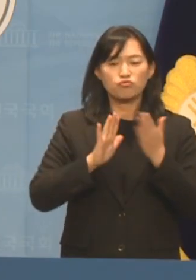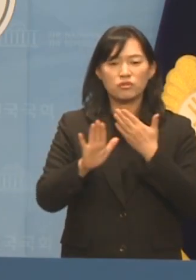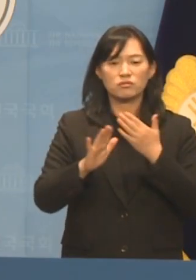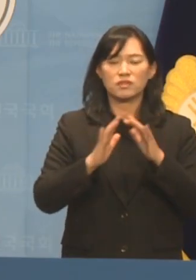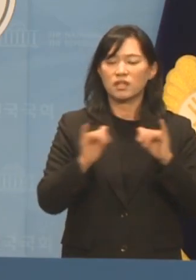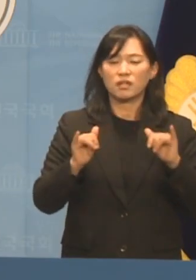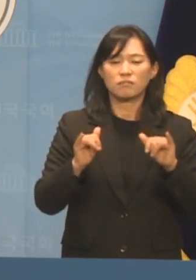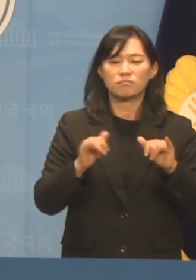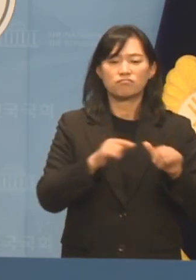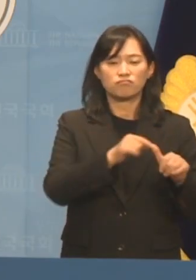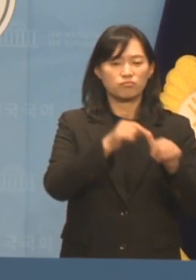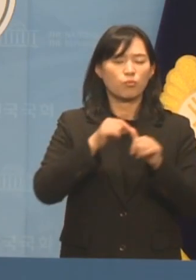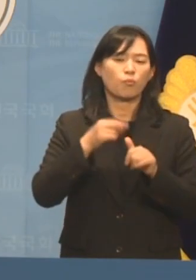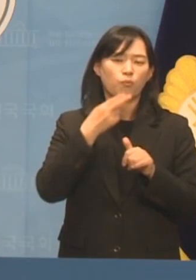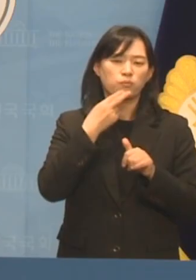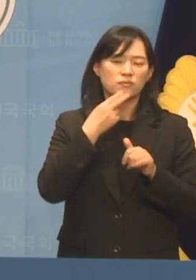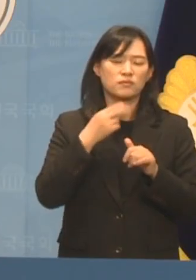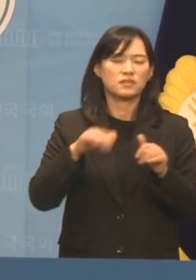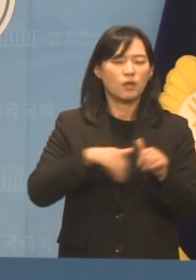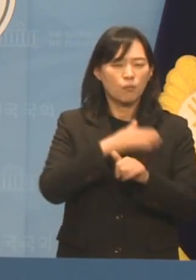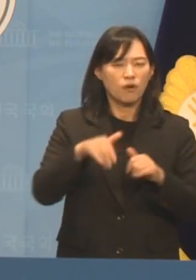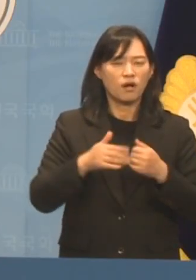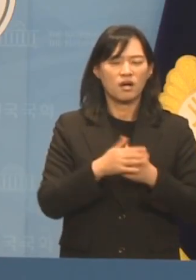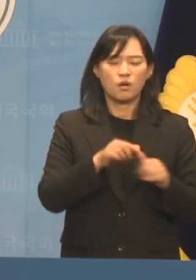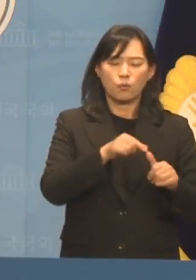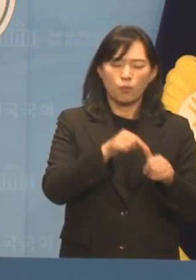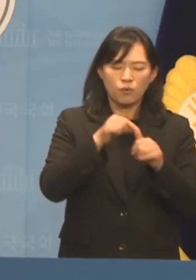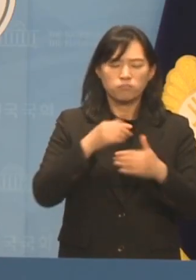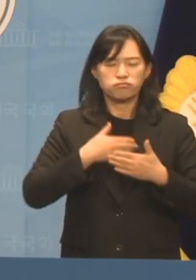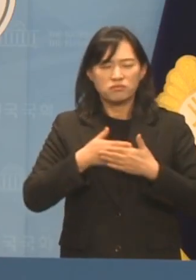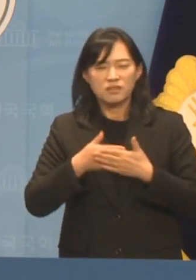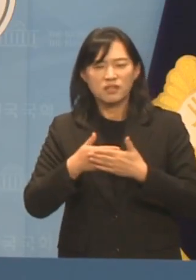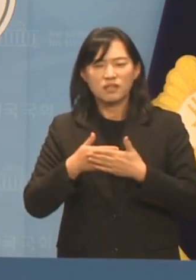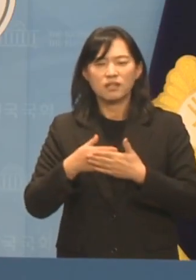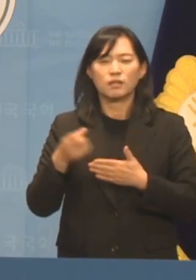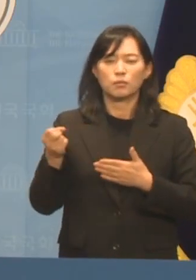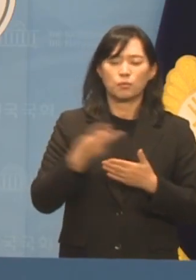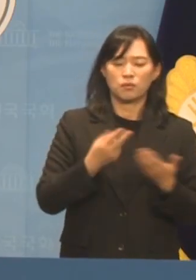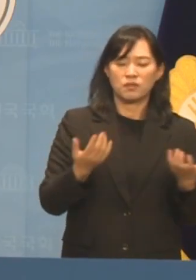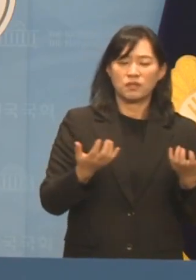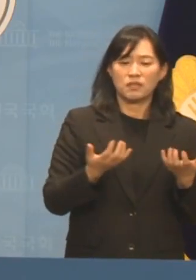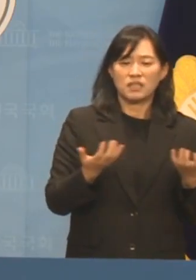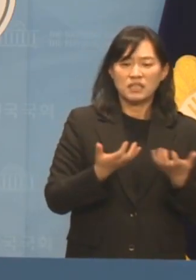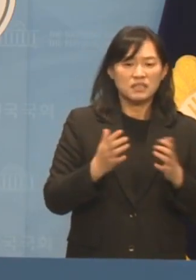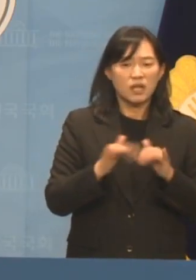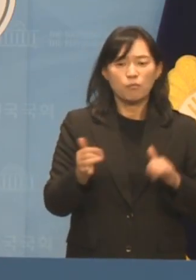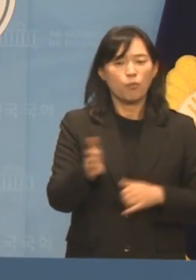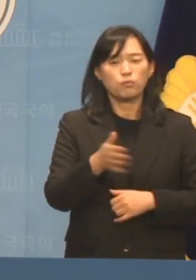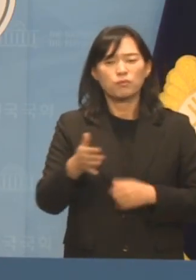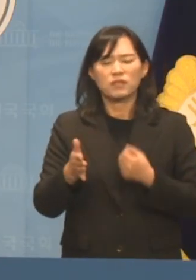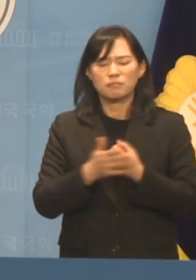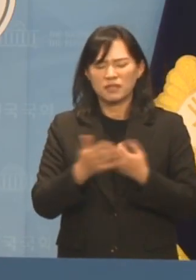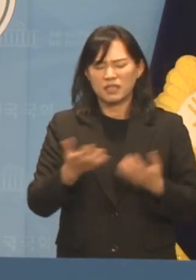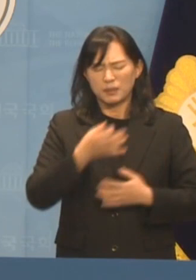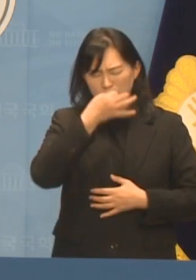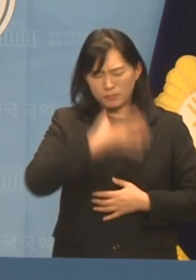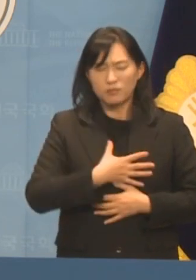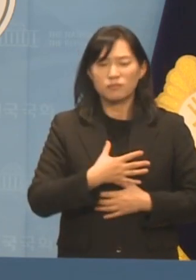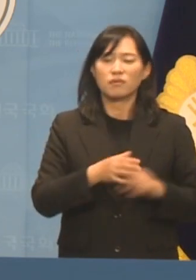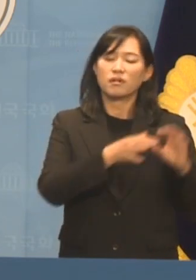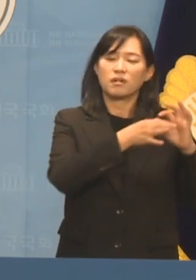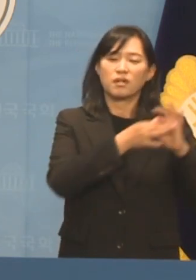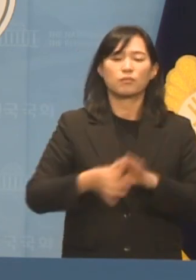충원하지 않고 있는 상태입니다. 이런 고용불안과 그리고 인력 부족으로 인해 고강도 노동의 상태가